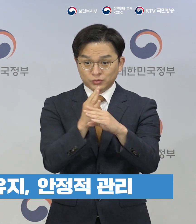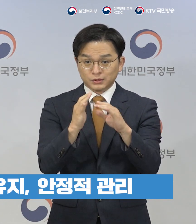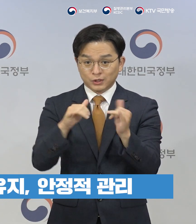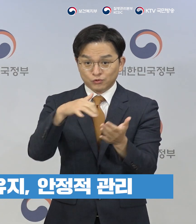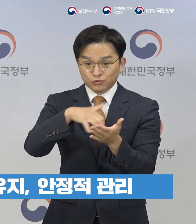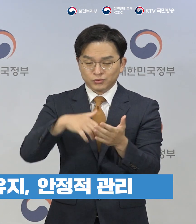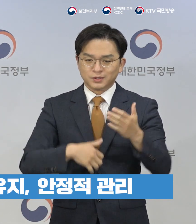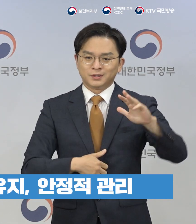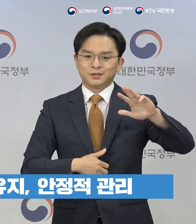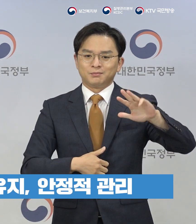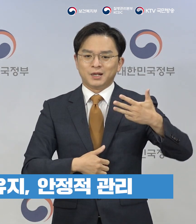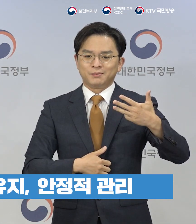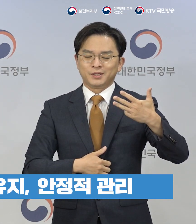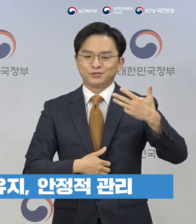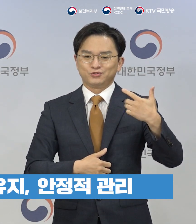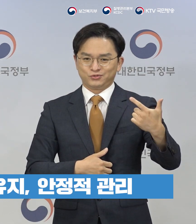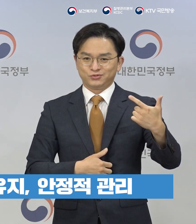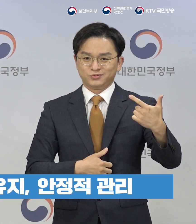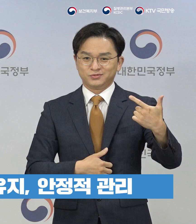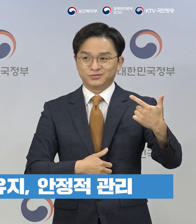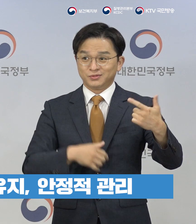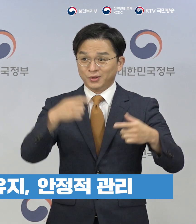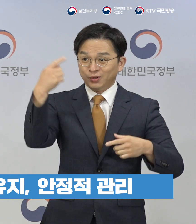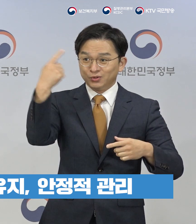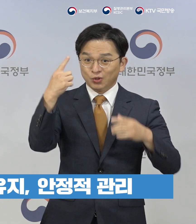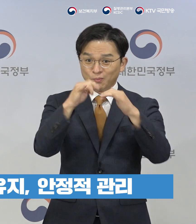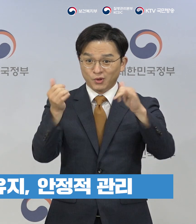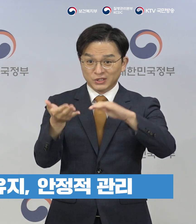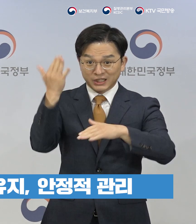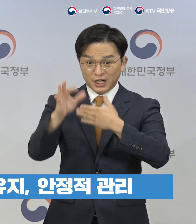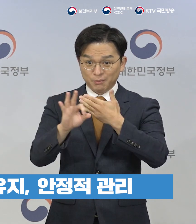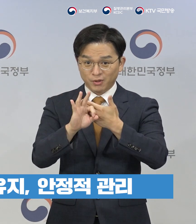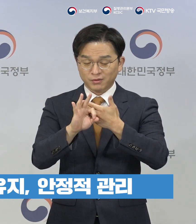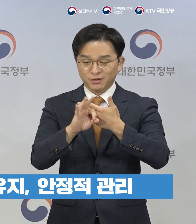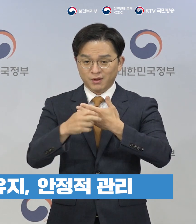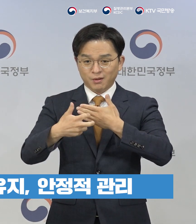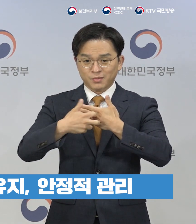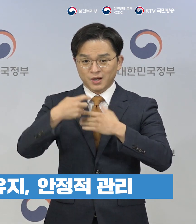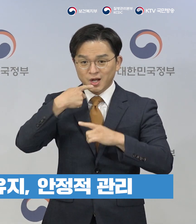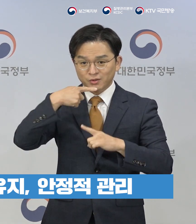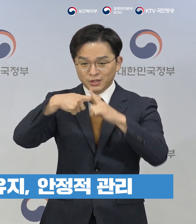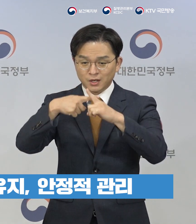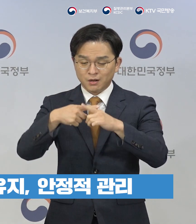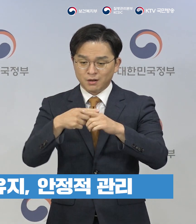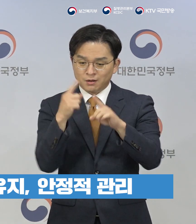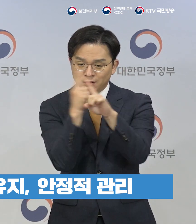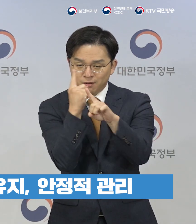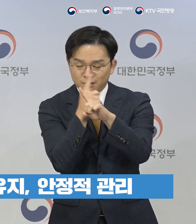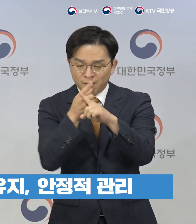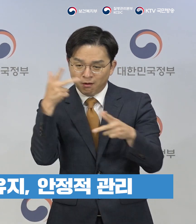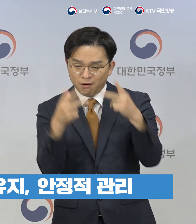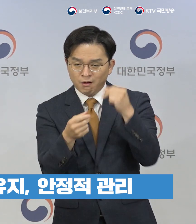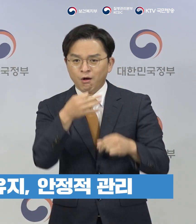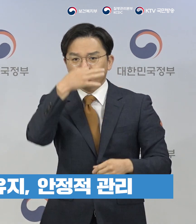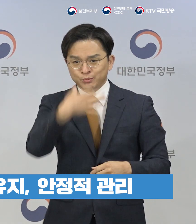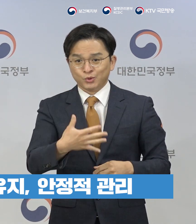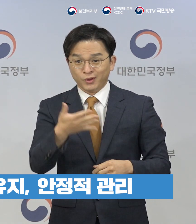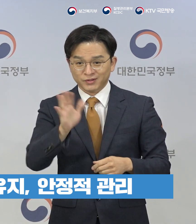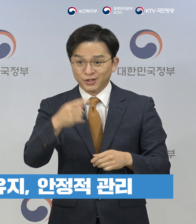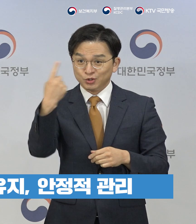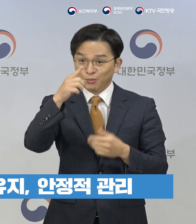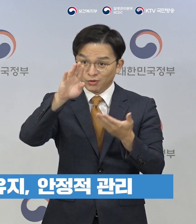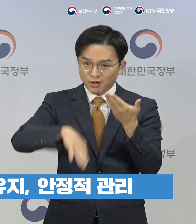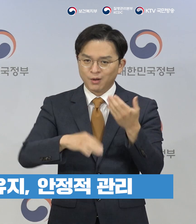치료 중인 환자도 806명으로 1000명 이하를 유지하고 있어 우리 의료체계에 큰 부담이 되지 않는